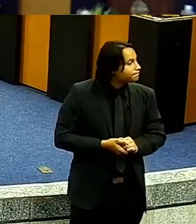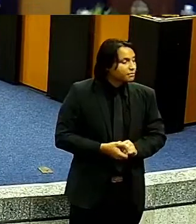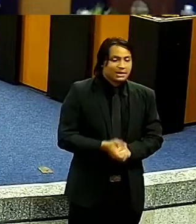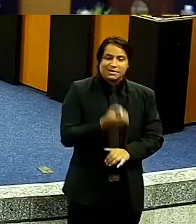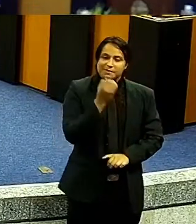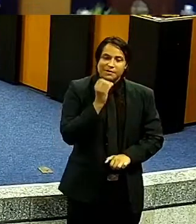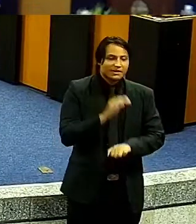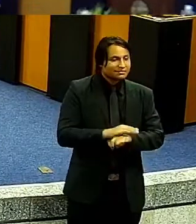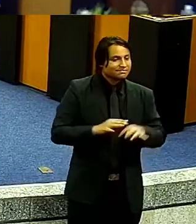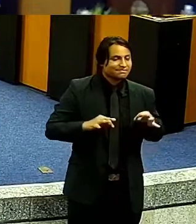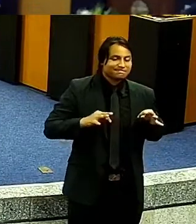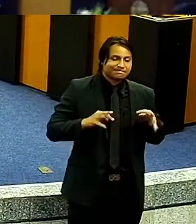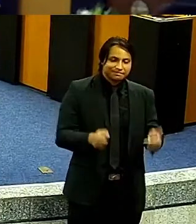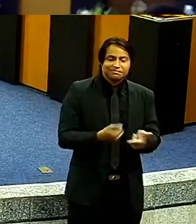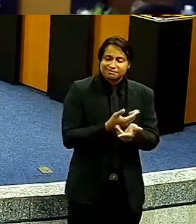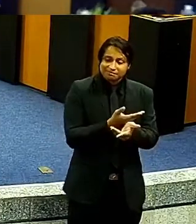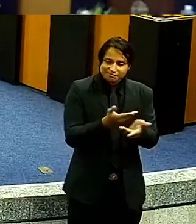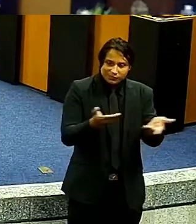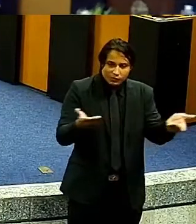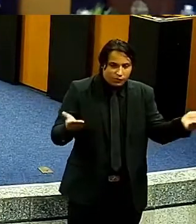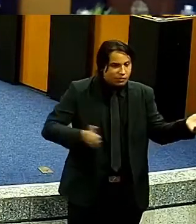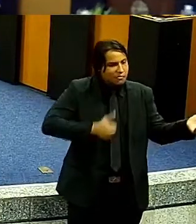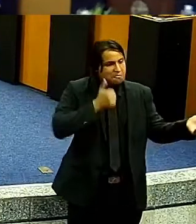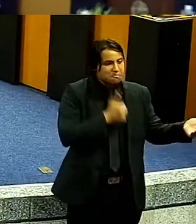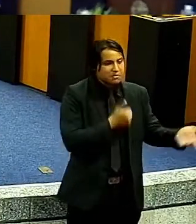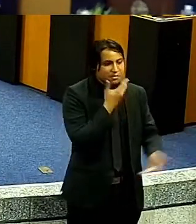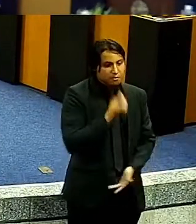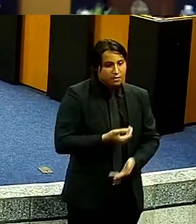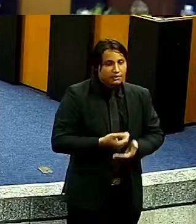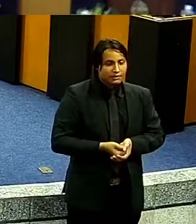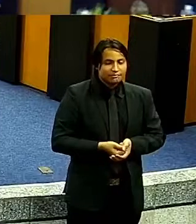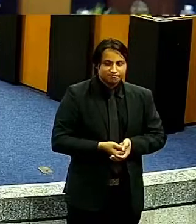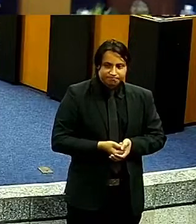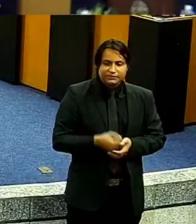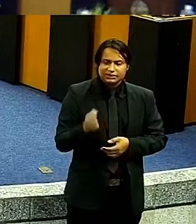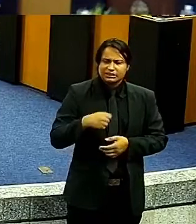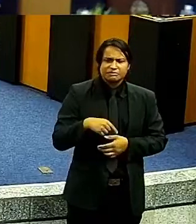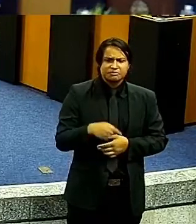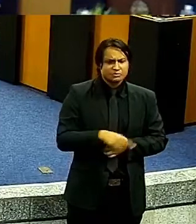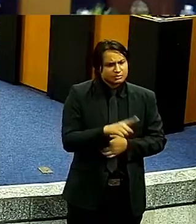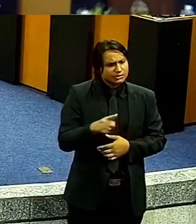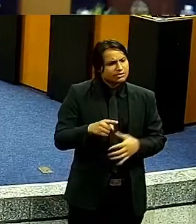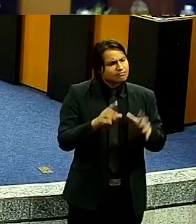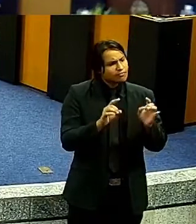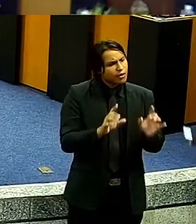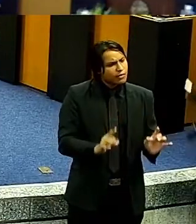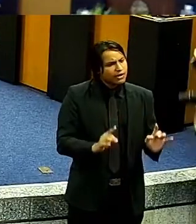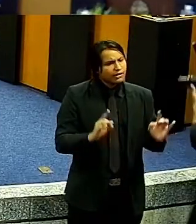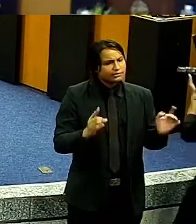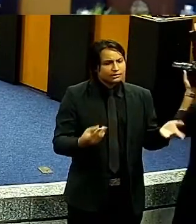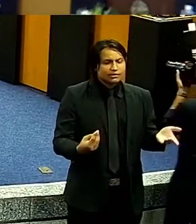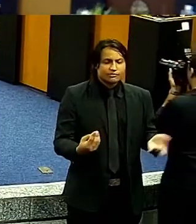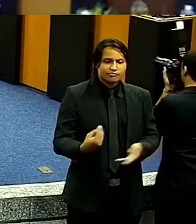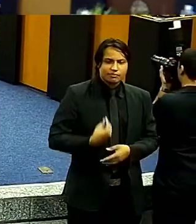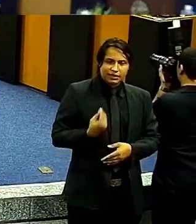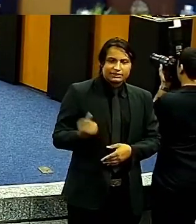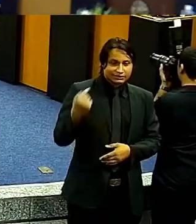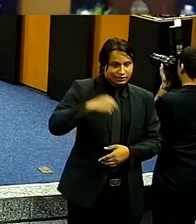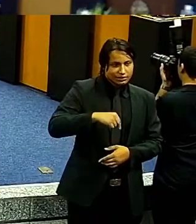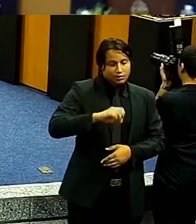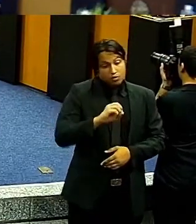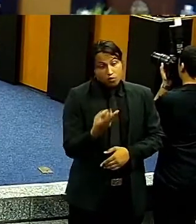Boa tarde a todos e a todas que nos prestigi com suas presenças físicas ou